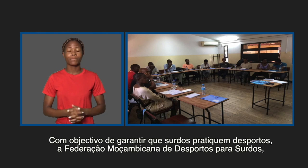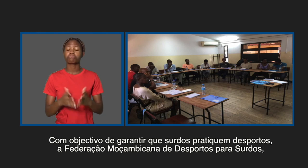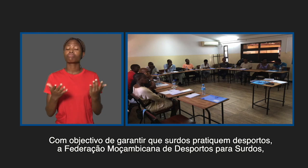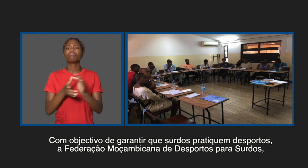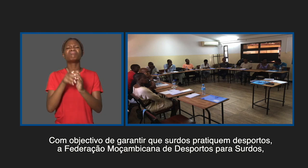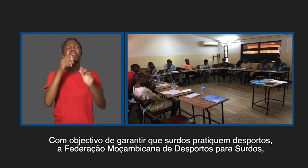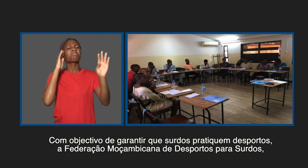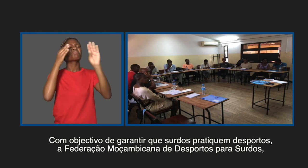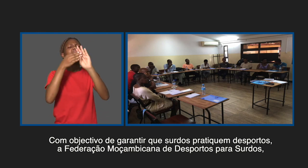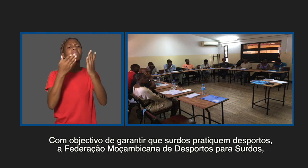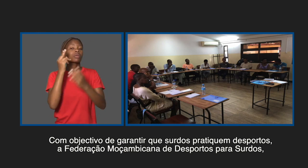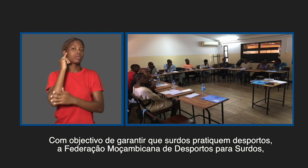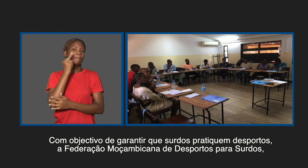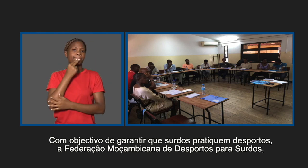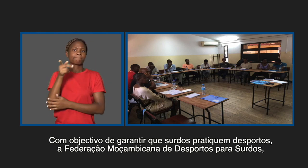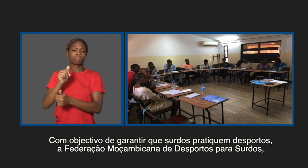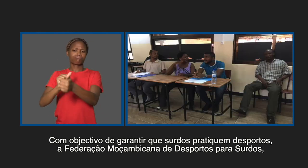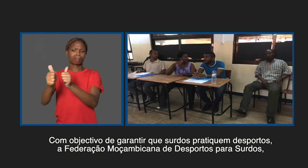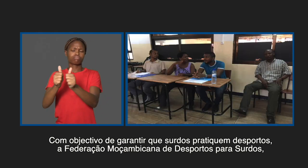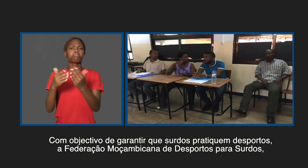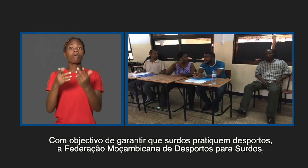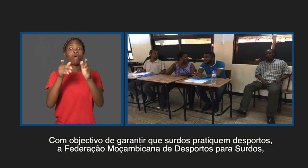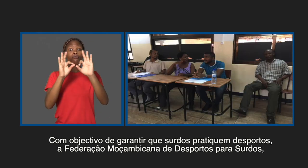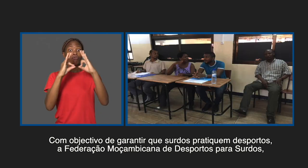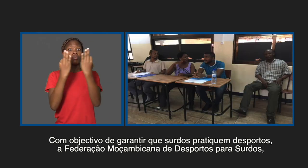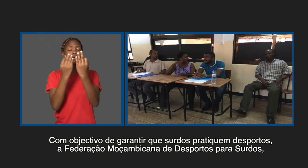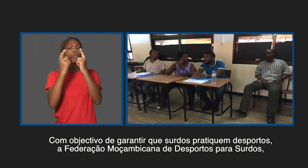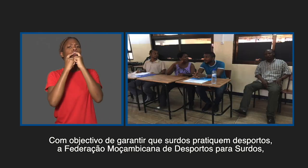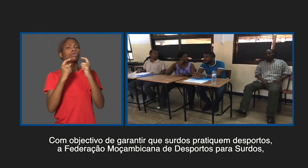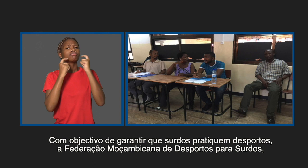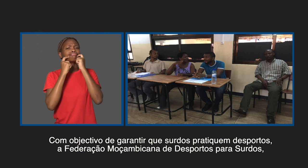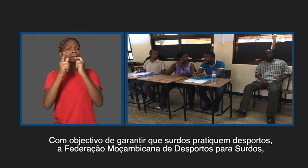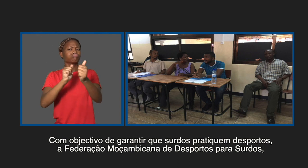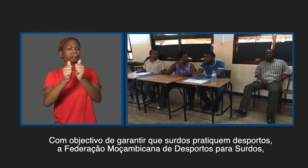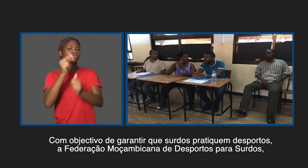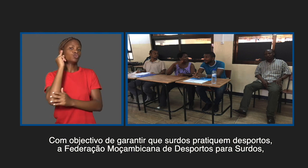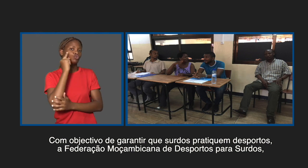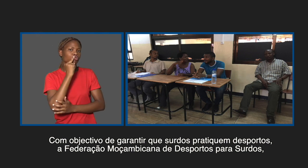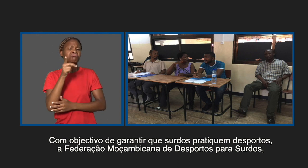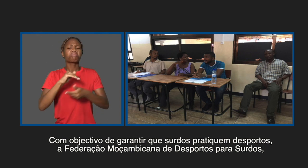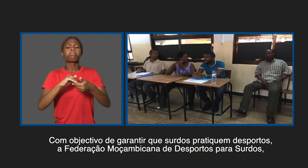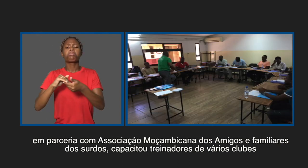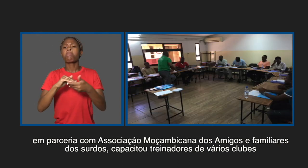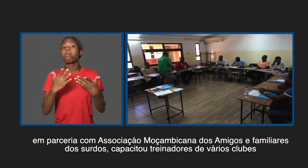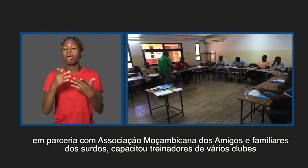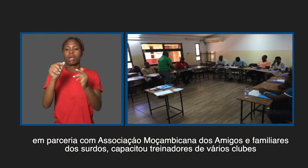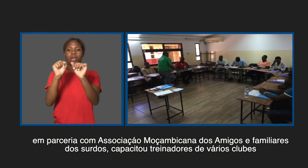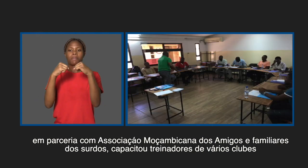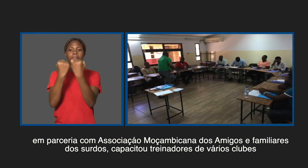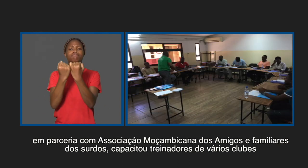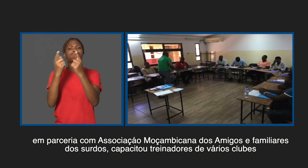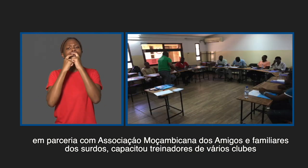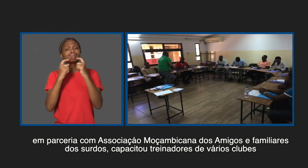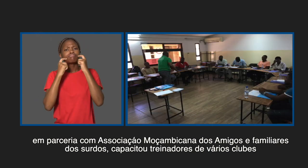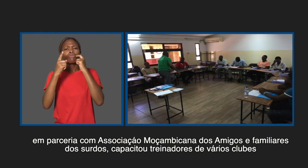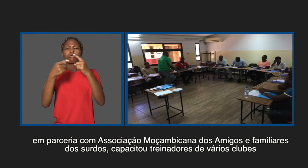Com o objetivo de garantir que surdos pratiquem desporto, a Federação Moçambicana de Desporto para Surdos, em parceria